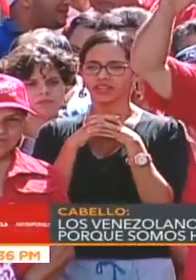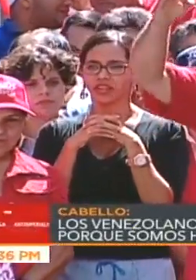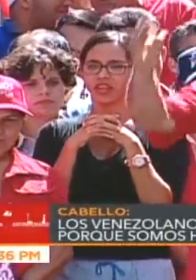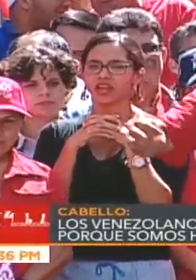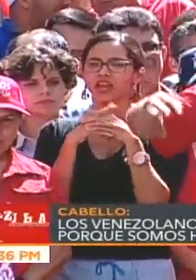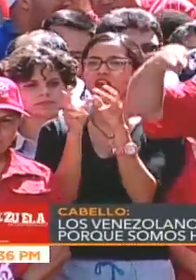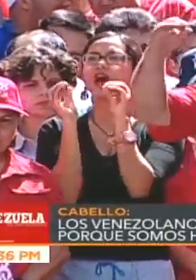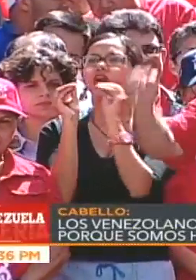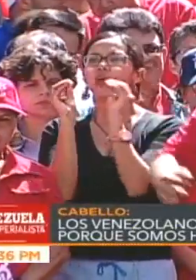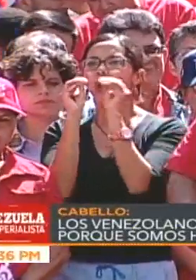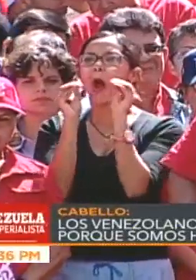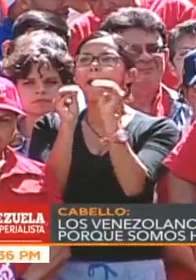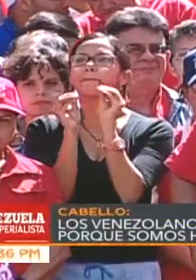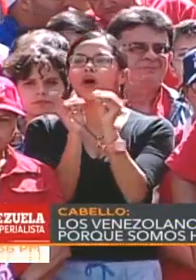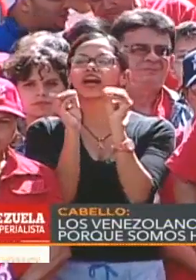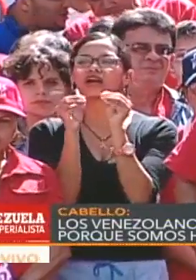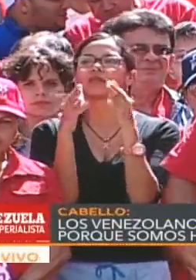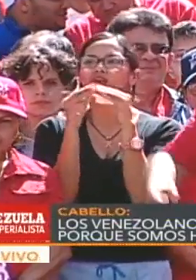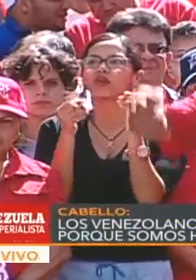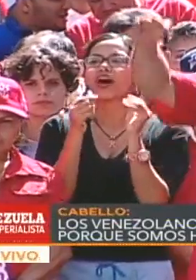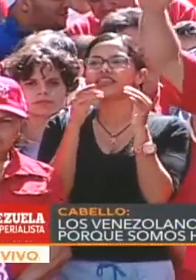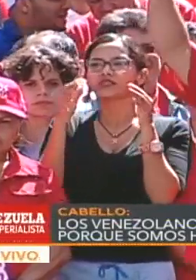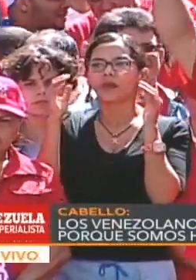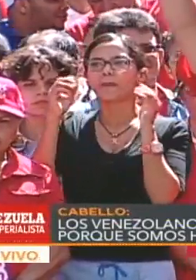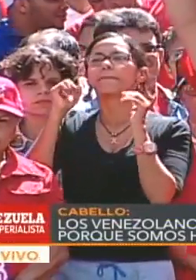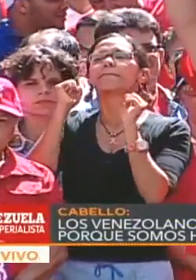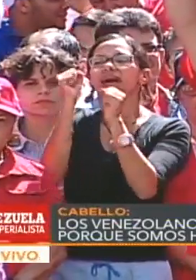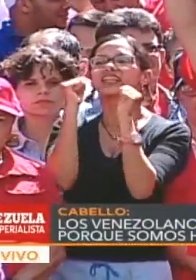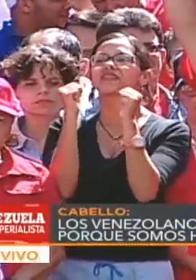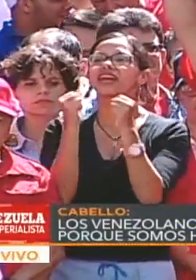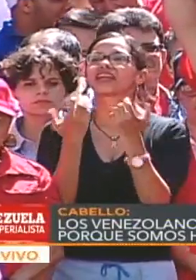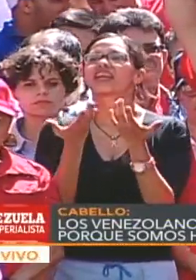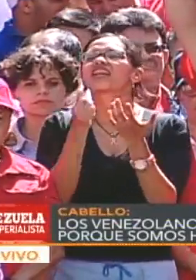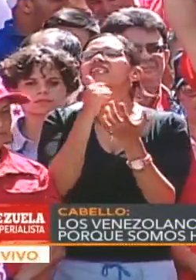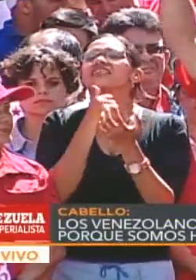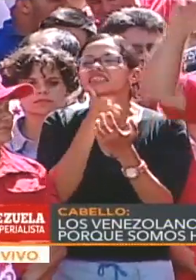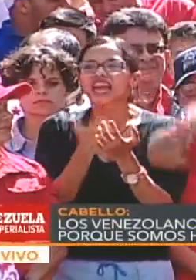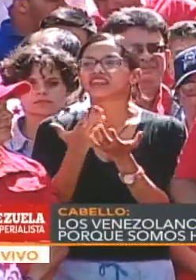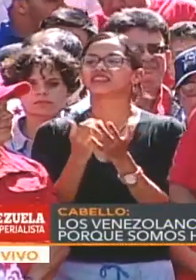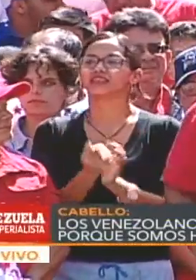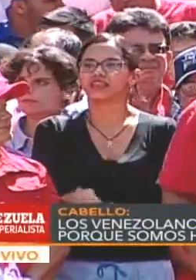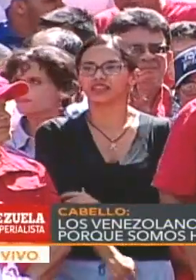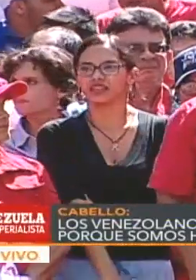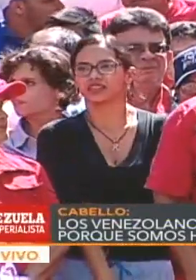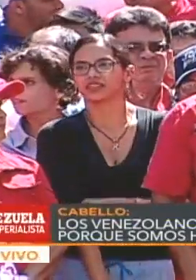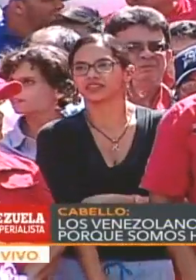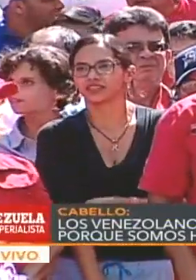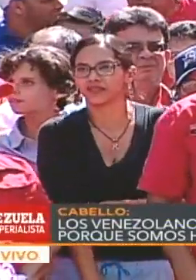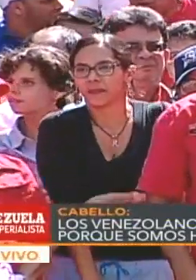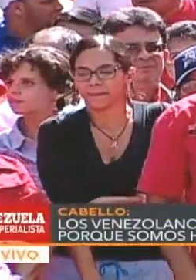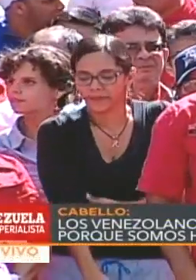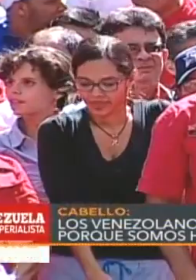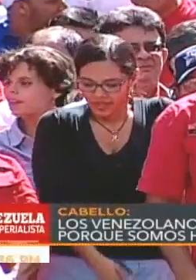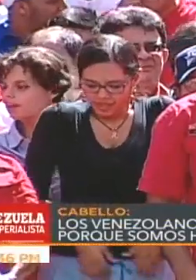Convocan por todas las vías sus manifestaciones y es la soledad lo que los acompaña.